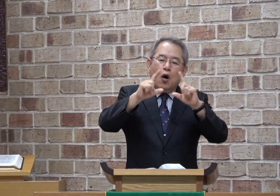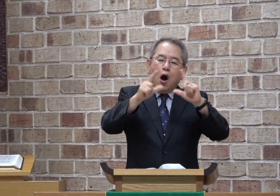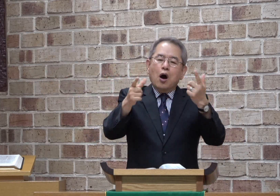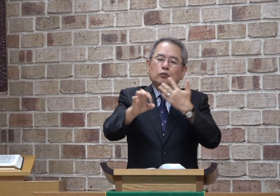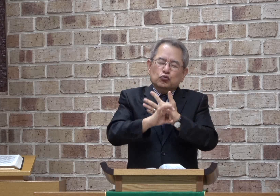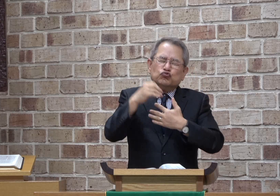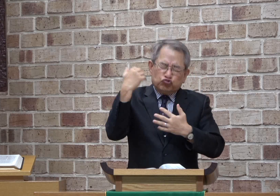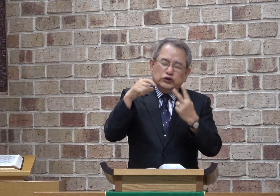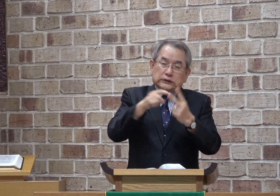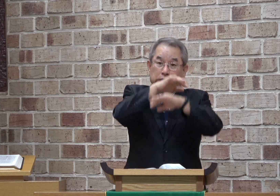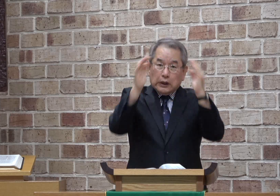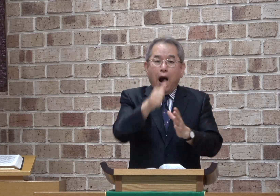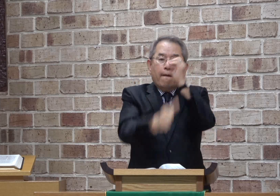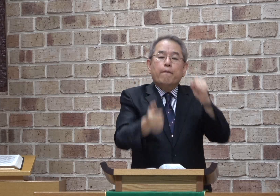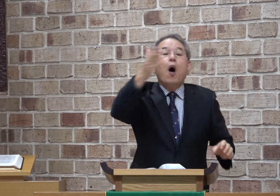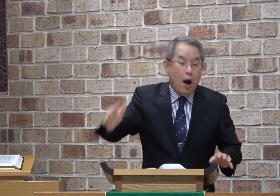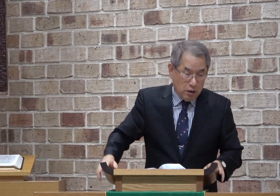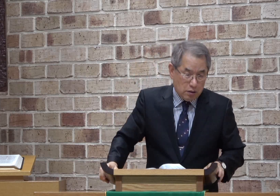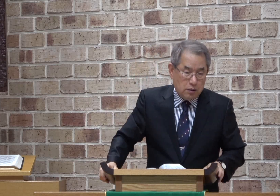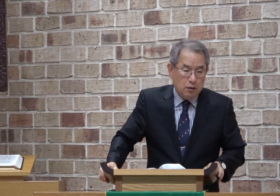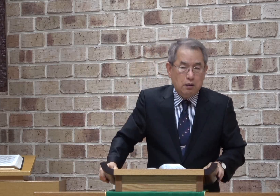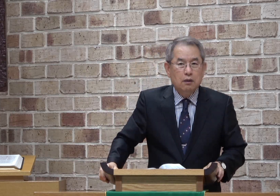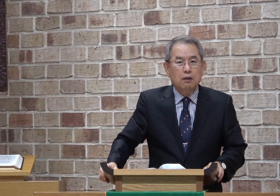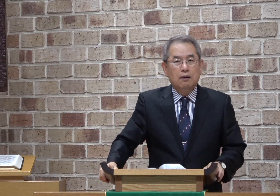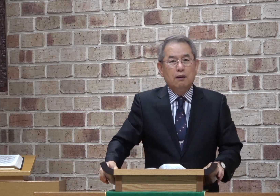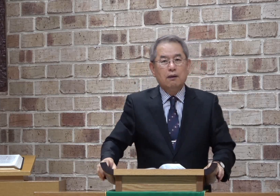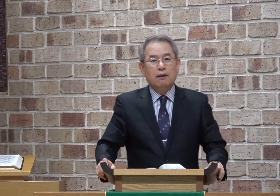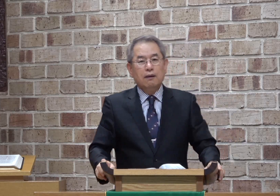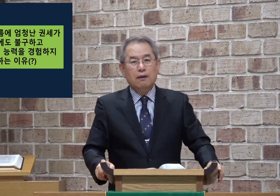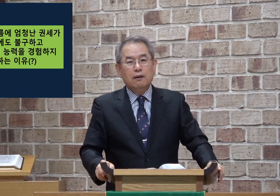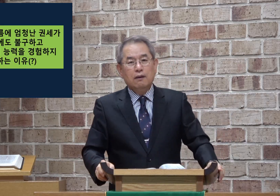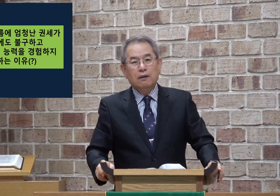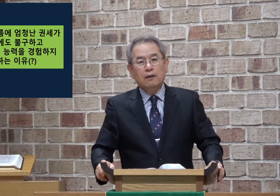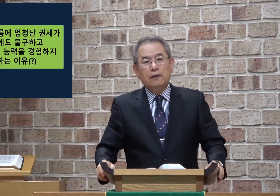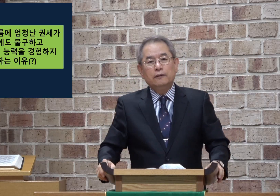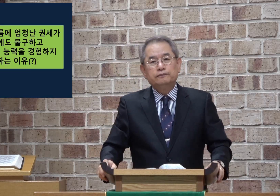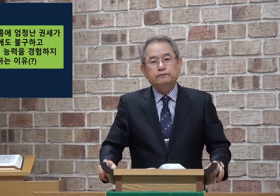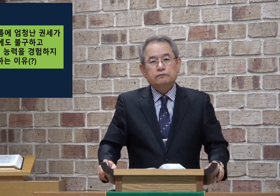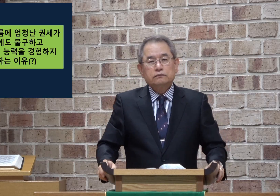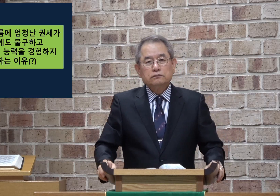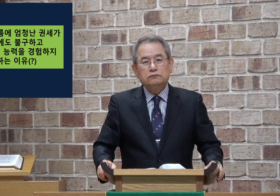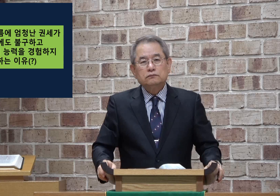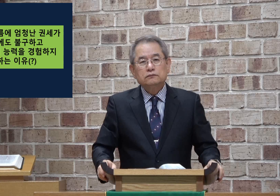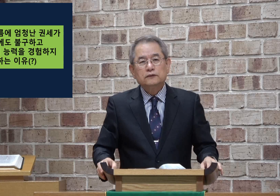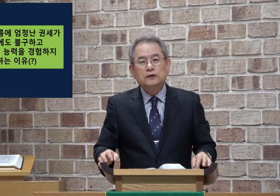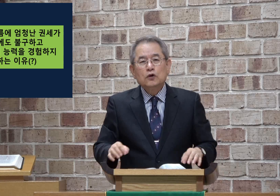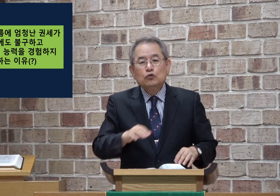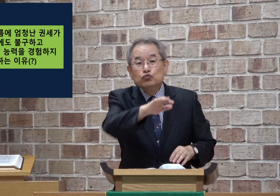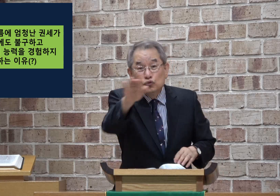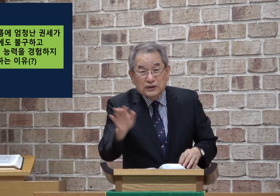우리가 정신 차리지 않으면 누구든지 우리는 그 마귀가 미혹하는 것에 우리도 빠질 수 있습니다.